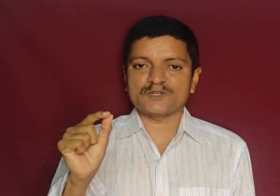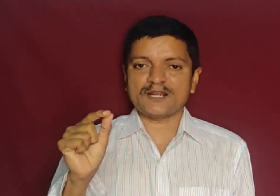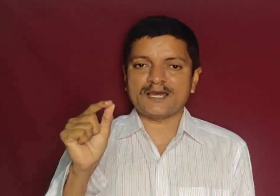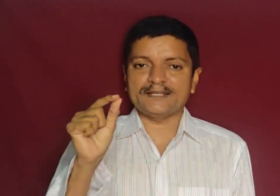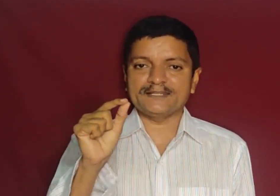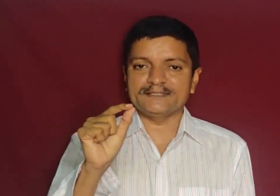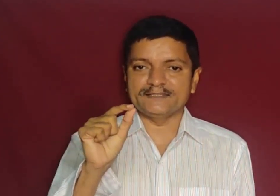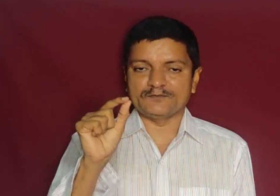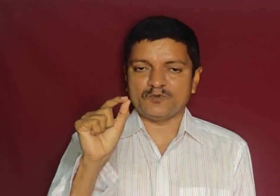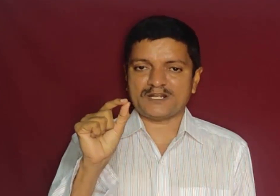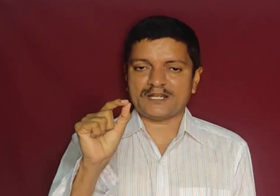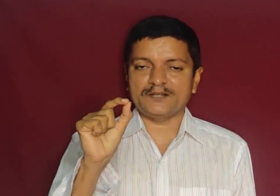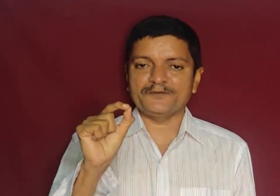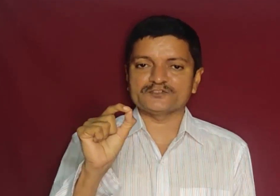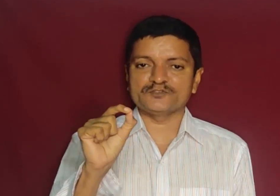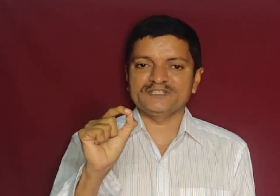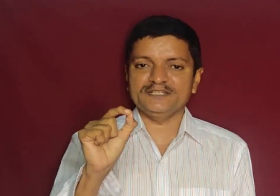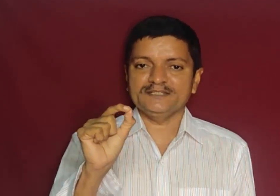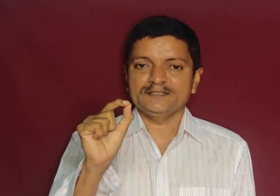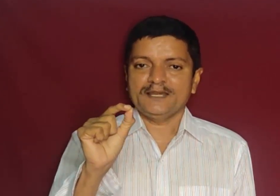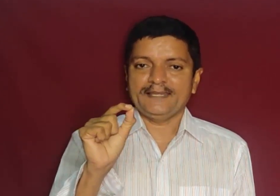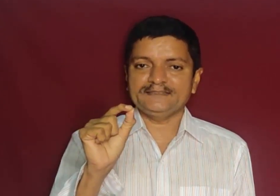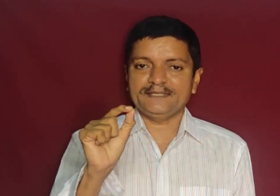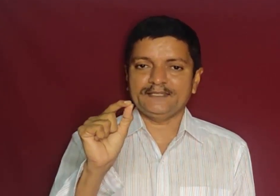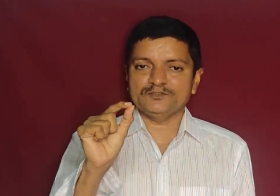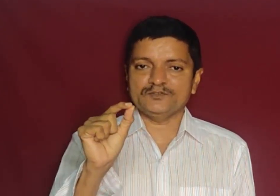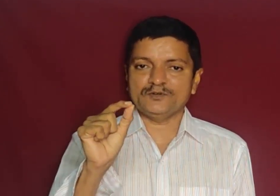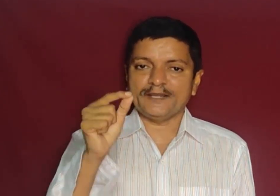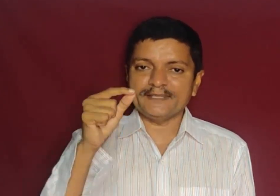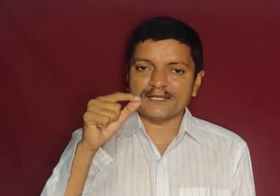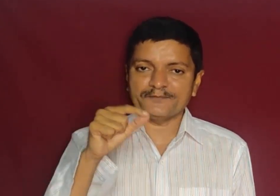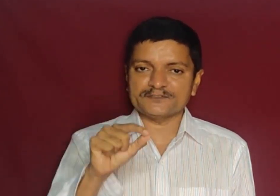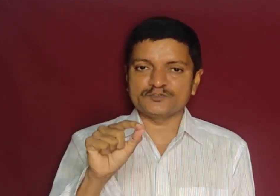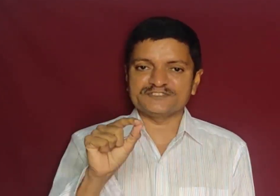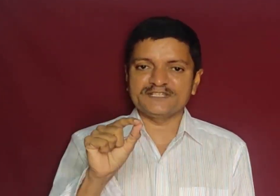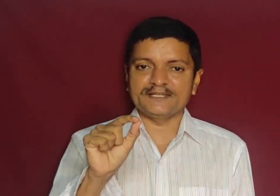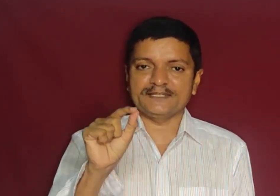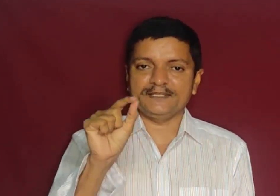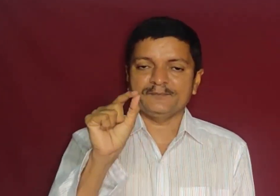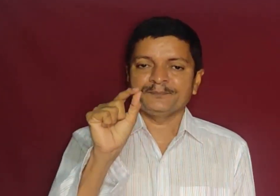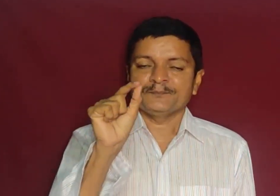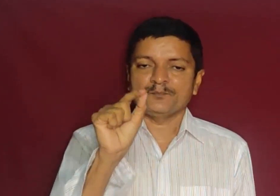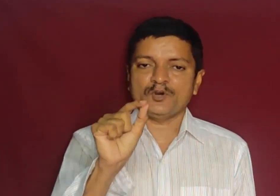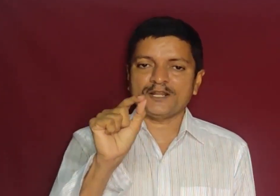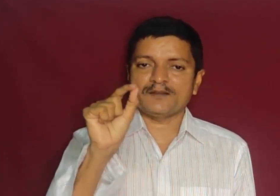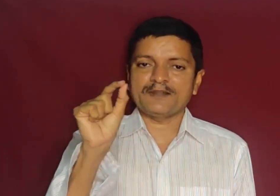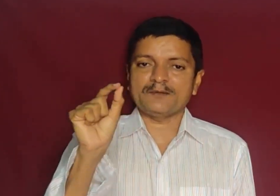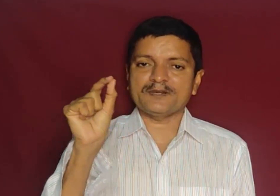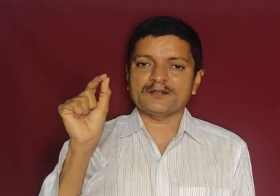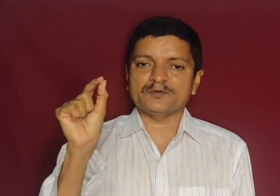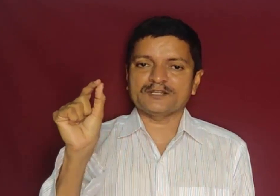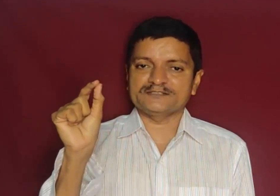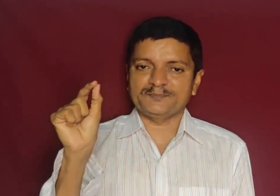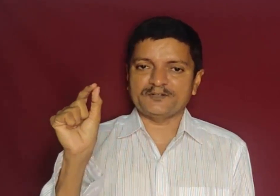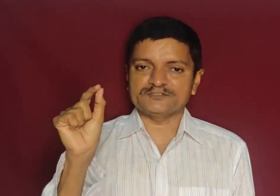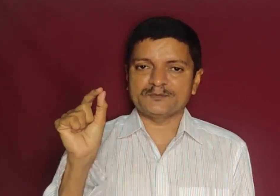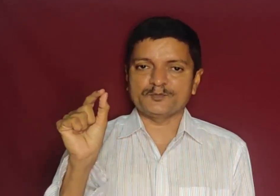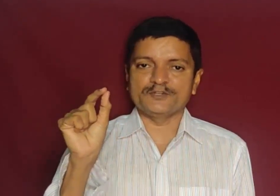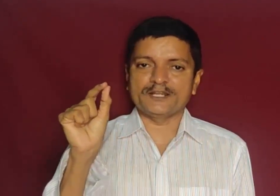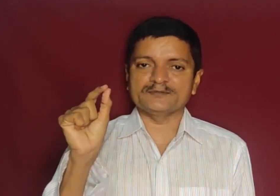మార్చుకున్నారా అనేది ఒక్క కన్ఫ్యూజన్ ఉంది. అయితే ఎందుకు ఈ కన్ఫ్యూజన్ వచ్చింది అంటే మోనాల్ వాళ్ళ అమ్మగారు మొన్న చెప్పారు, వచ్చినప్పుడు నేను అభిజిత్